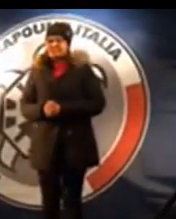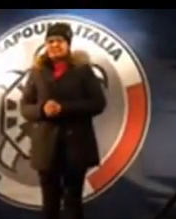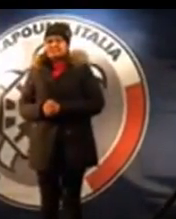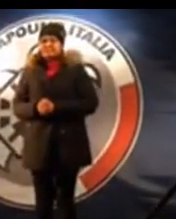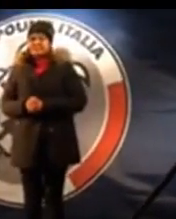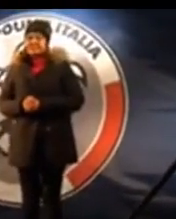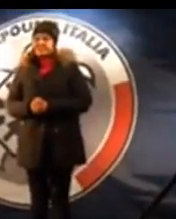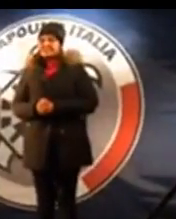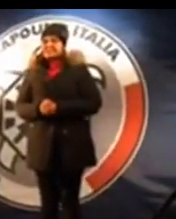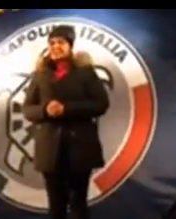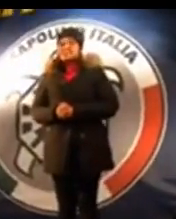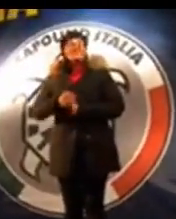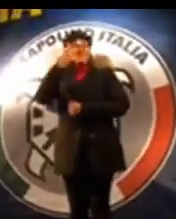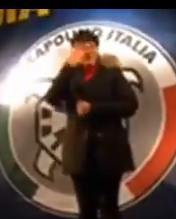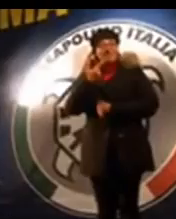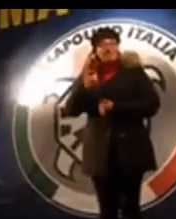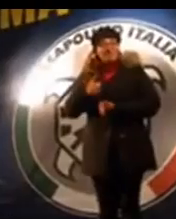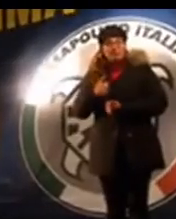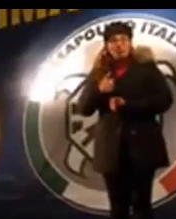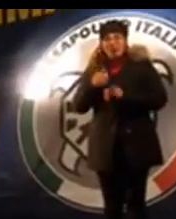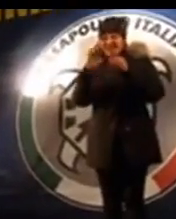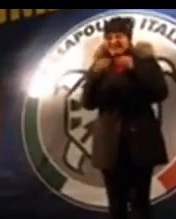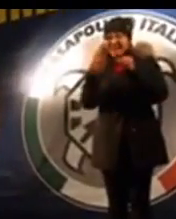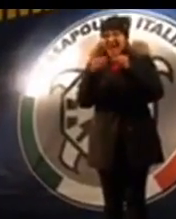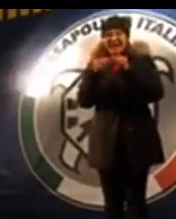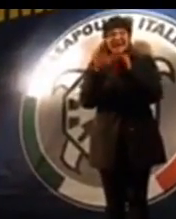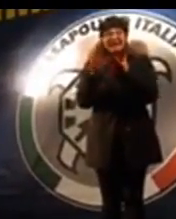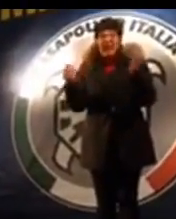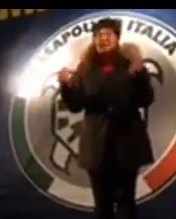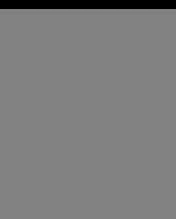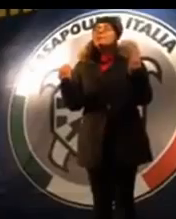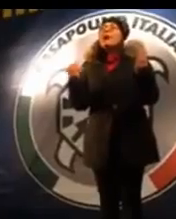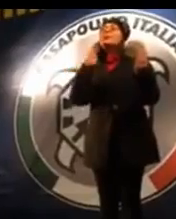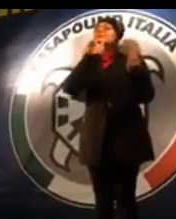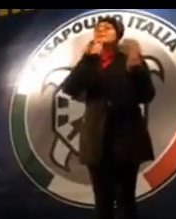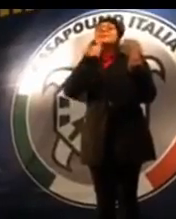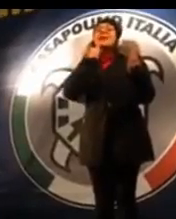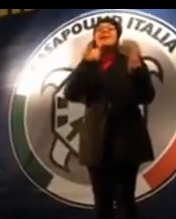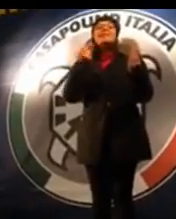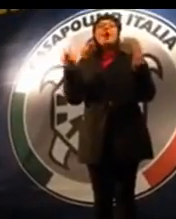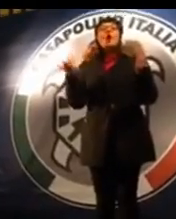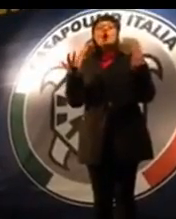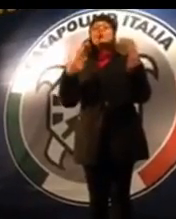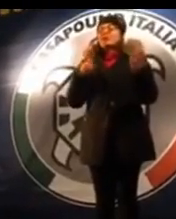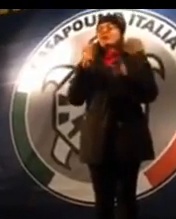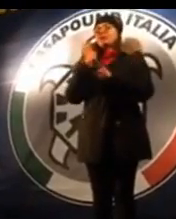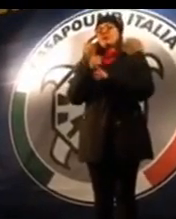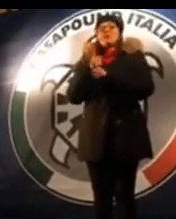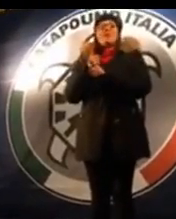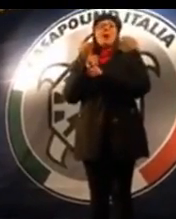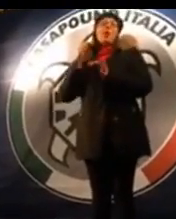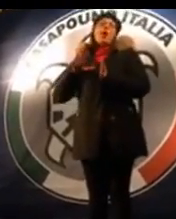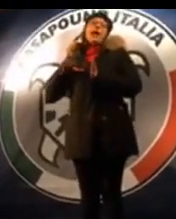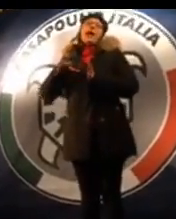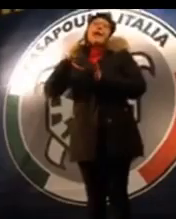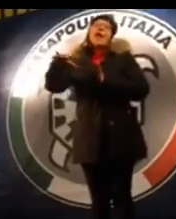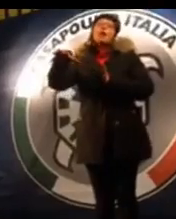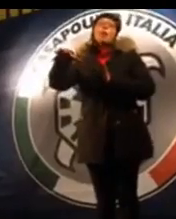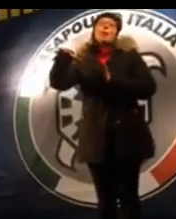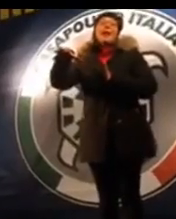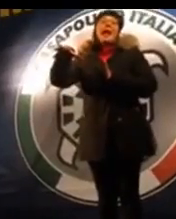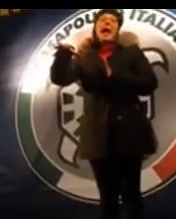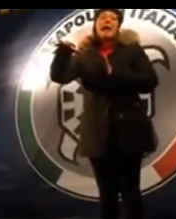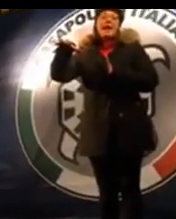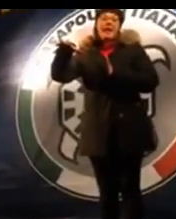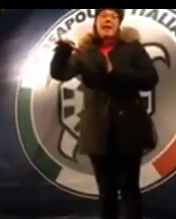Ma per fare questo serve che noi si recuperi la nostra piena sovranità, e siamo rimasti soltanto noi a chiedere